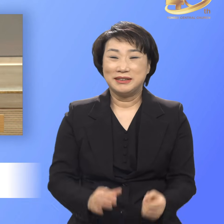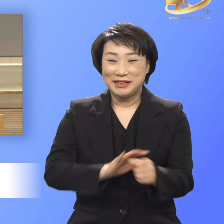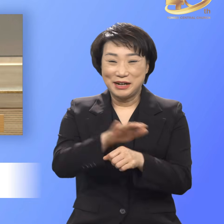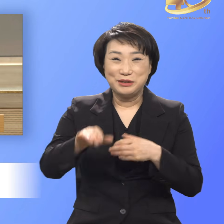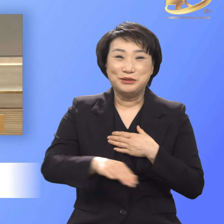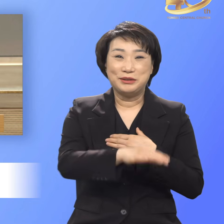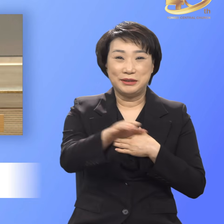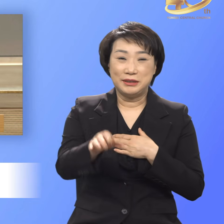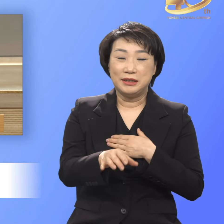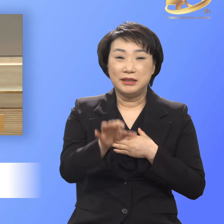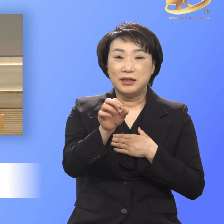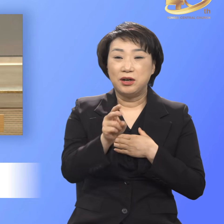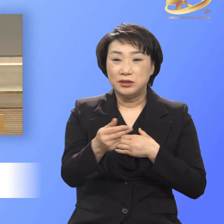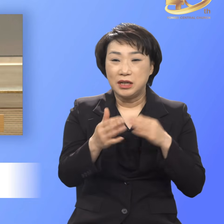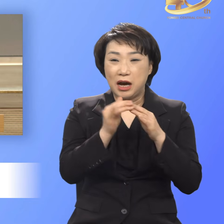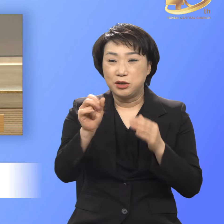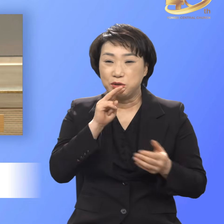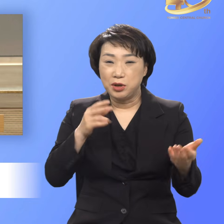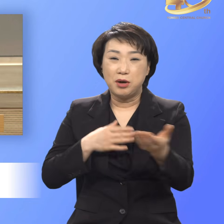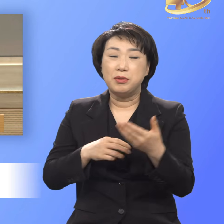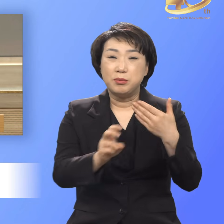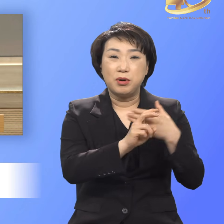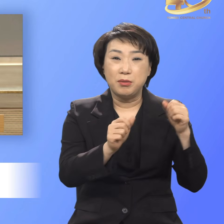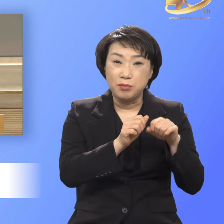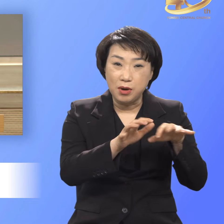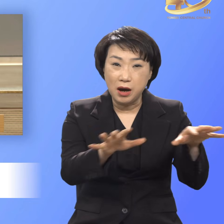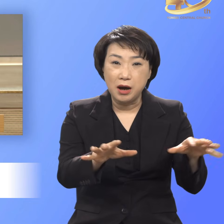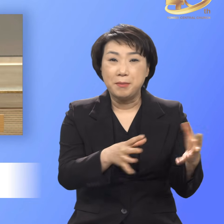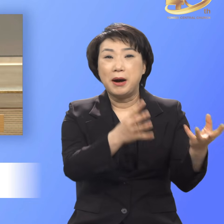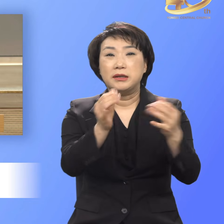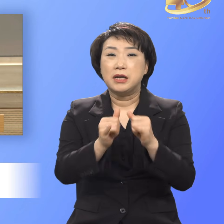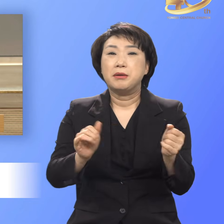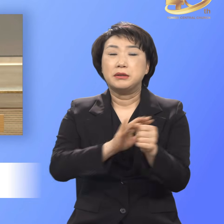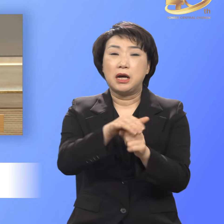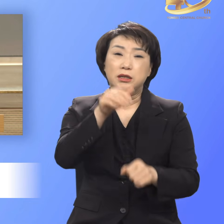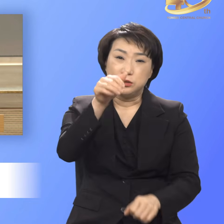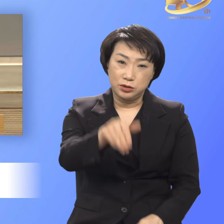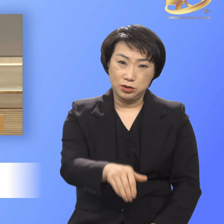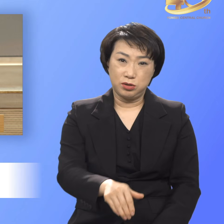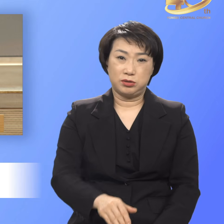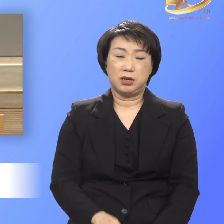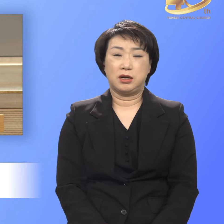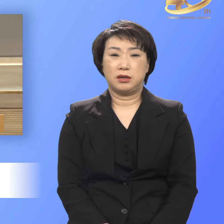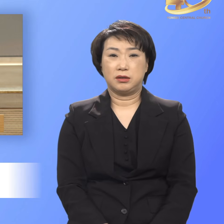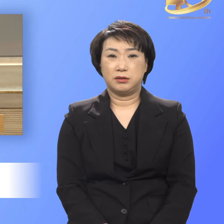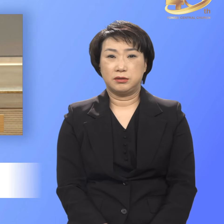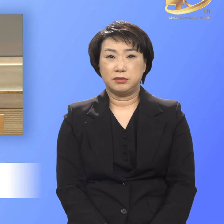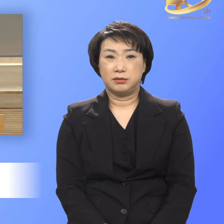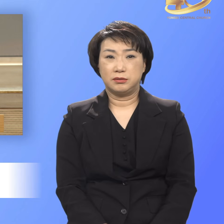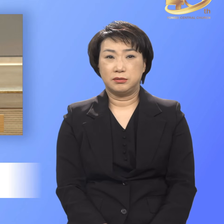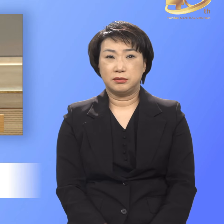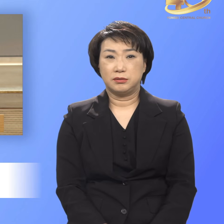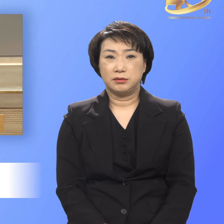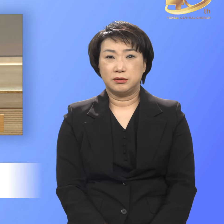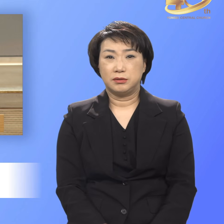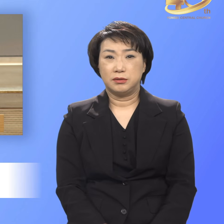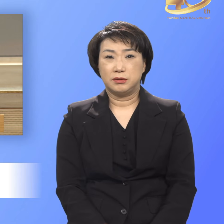사랑하는 자가족이요, 불법이 성함으로 많은 사랑이 식어진다.